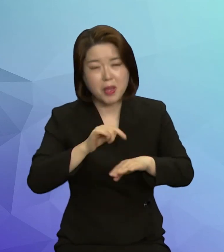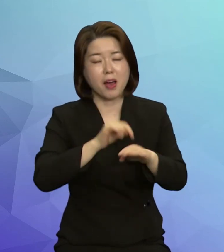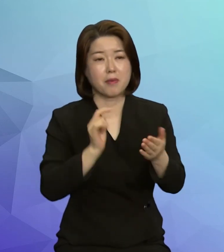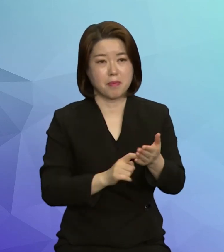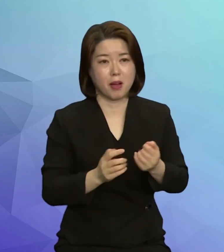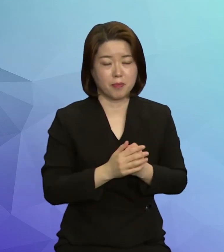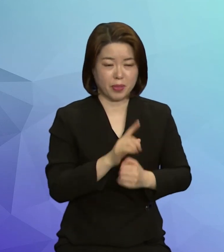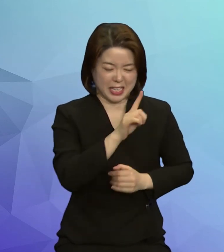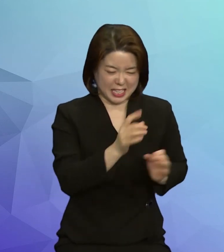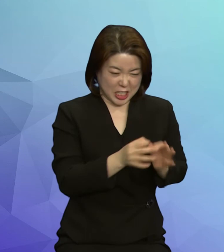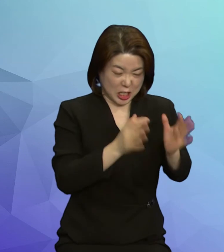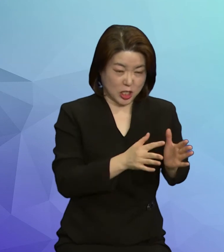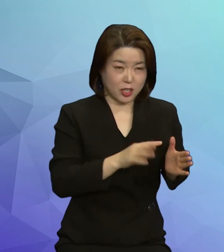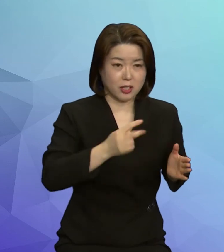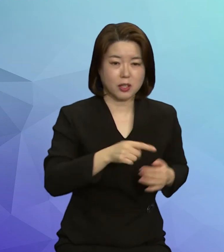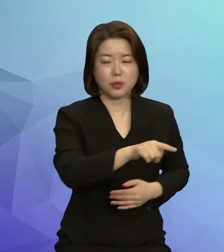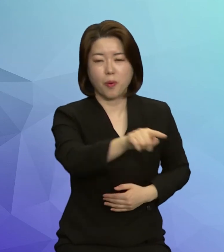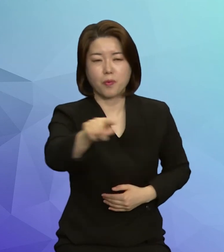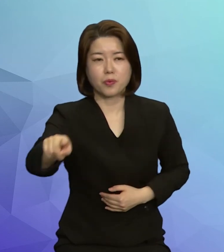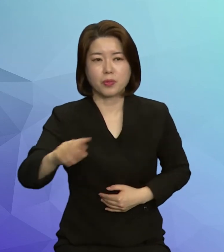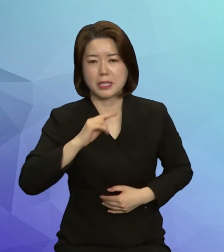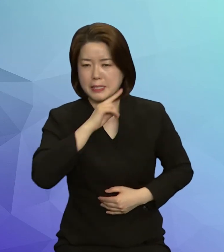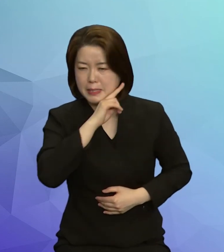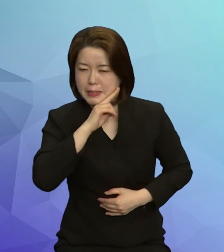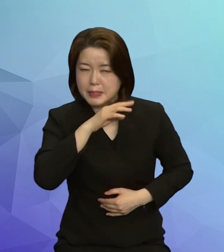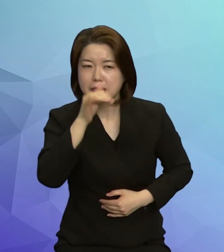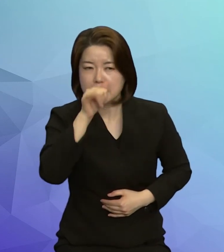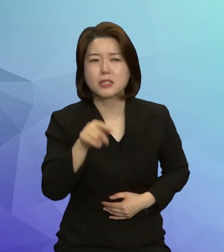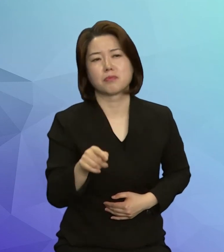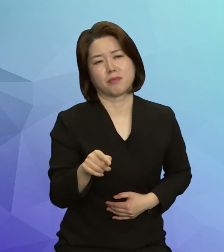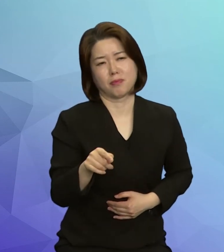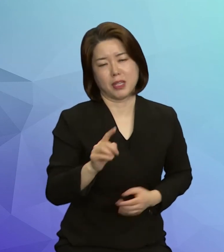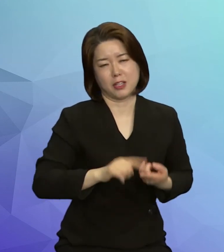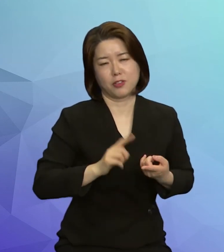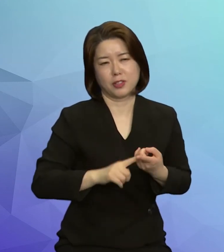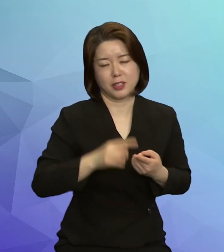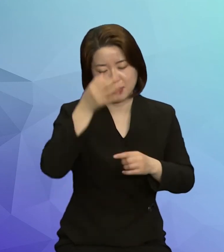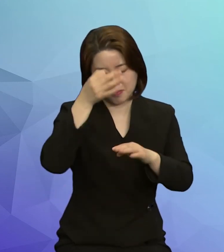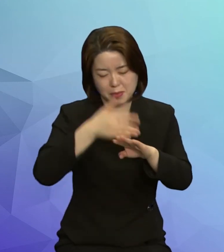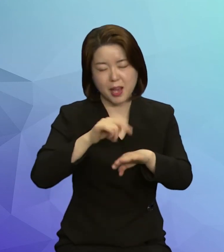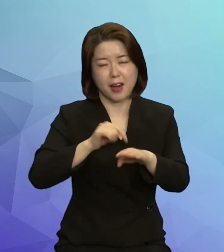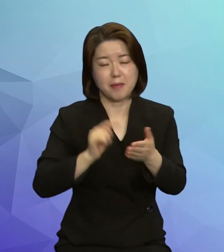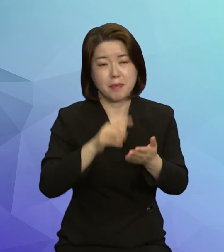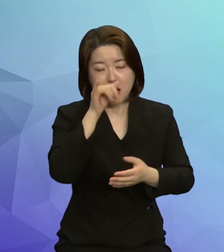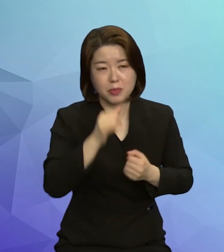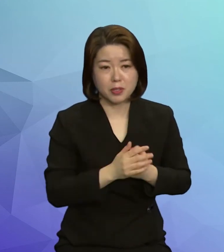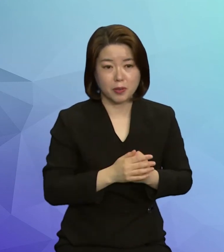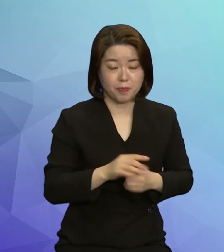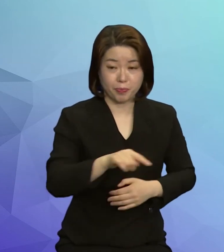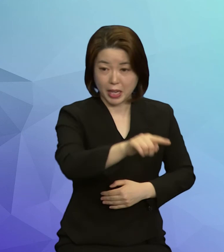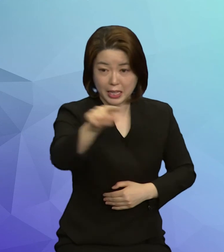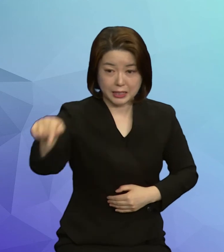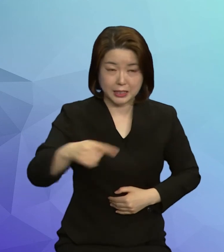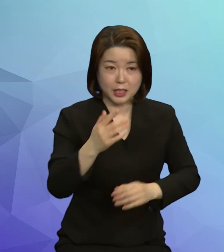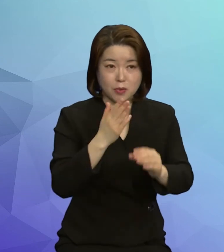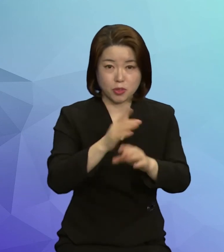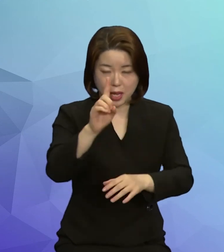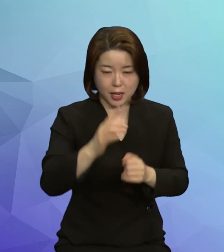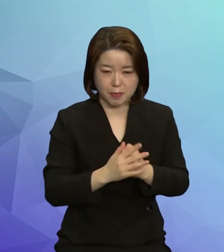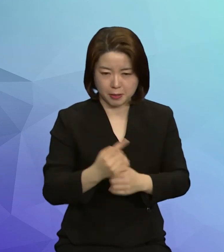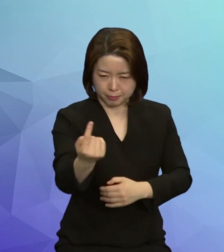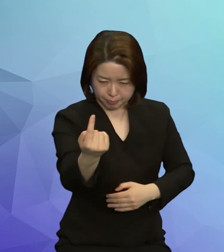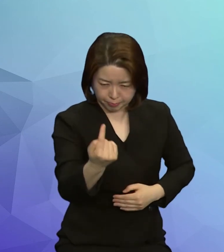미안하더라. 한순간이라도 그분들을 내가 의심했던 것이. 그런데 그분 중에 한